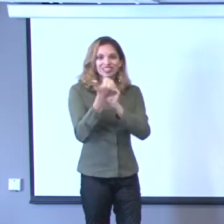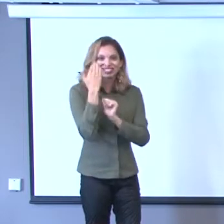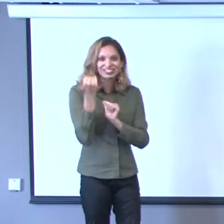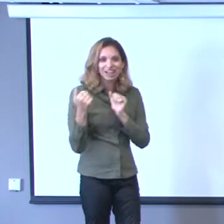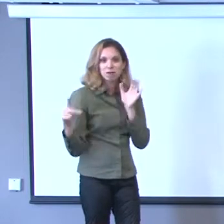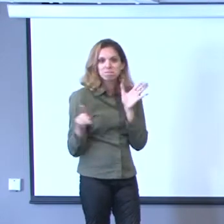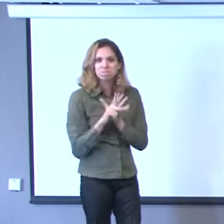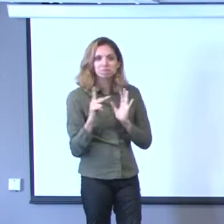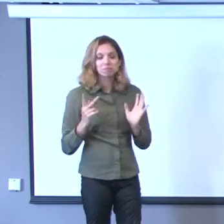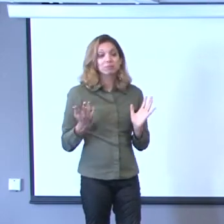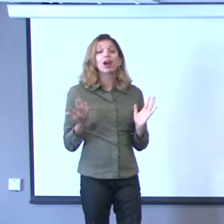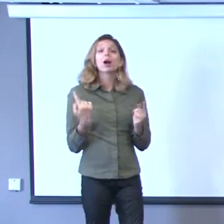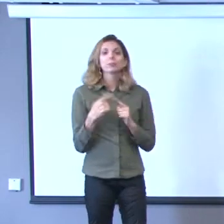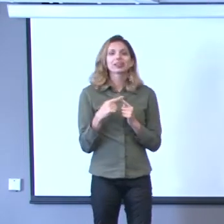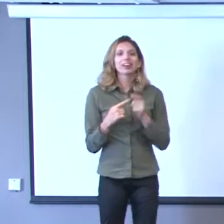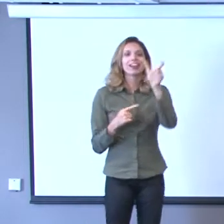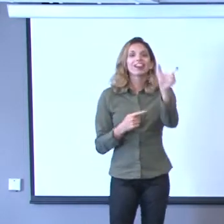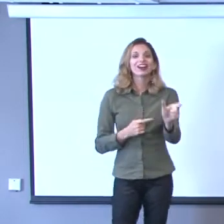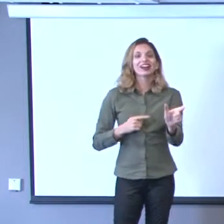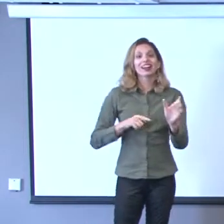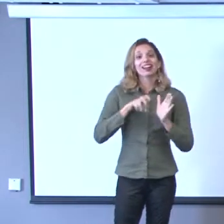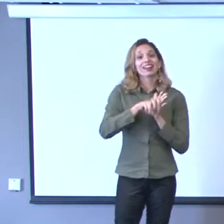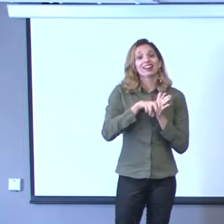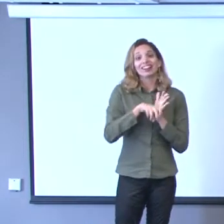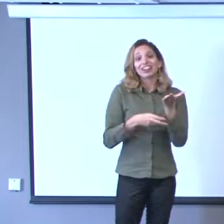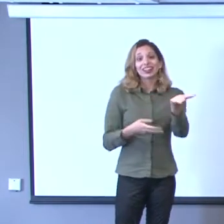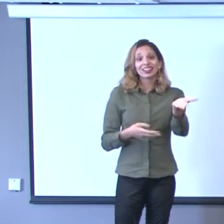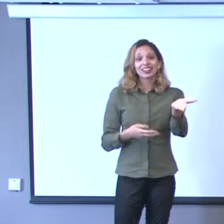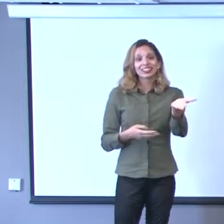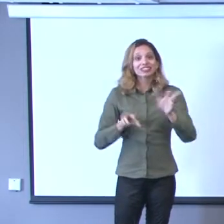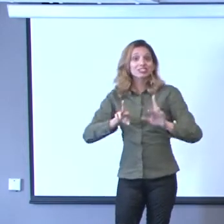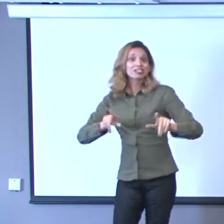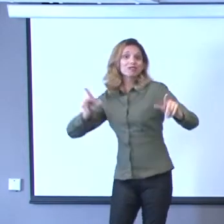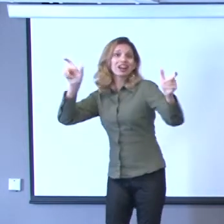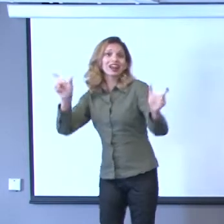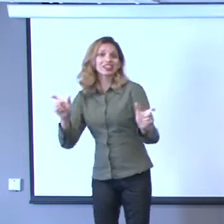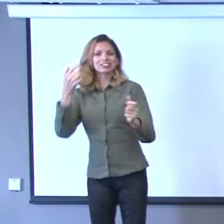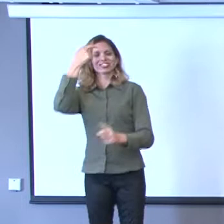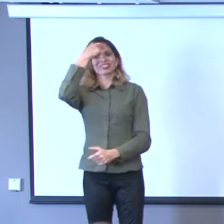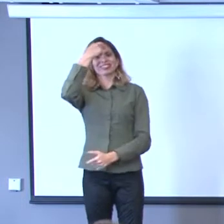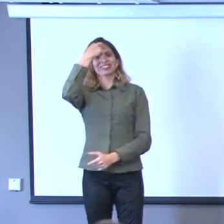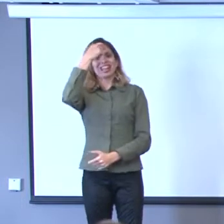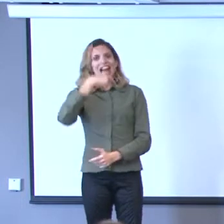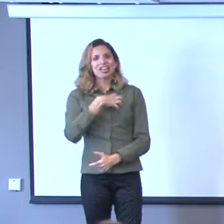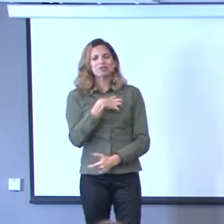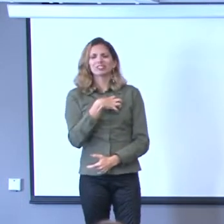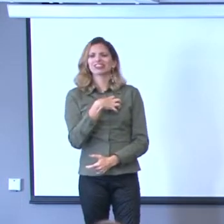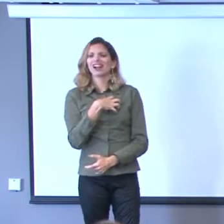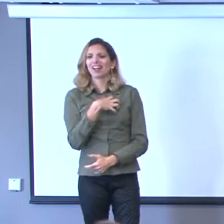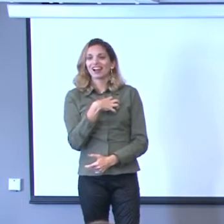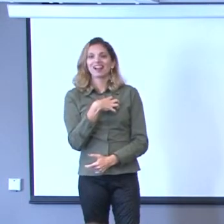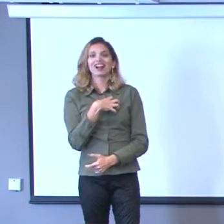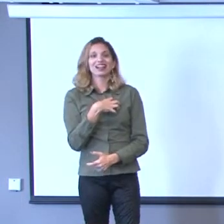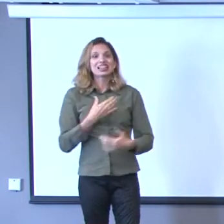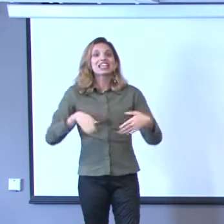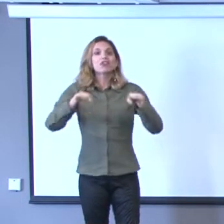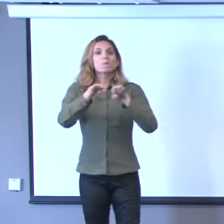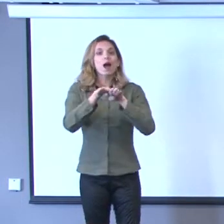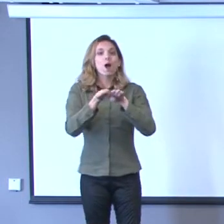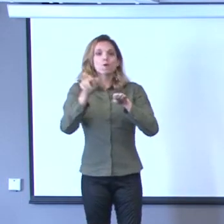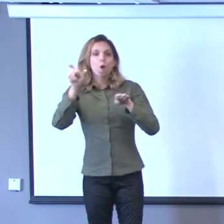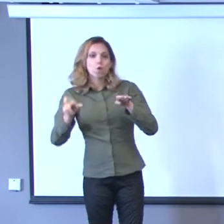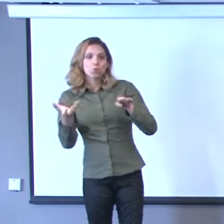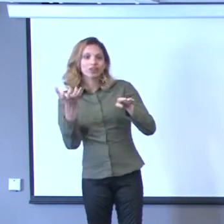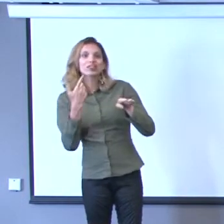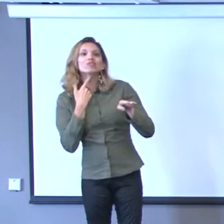quê? Porque ele era deficiente. Então, neste momento, eu senti que ele queria se igualar,